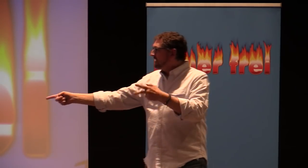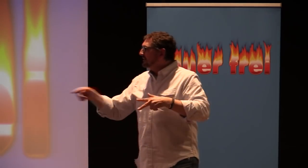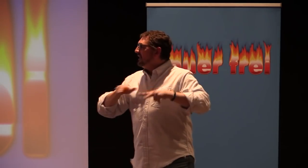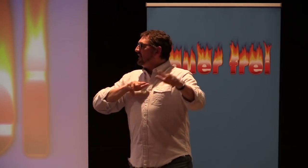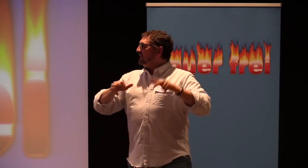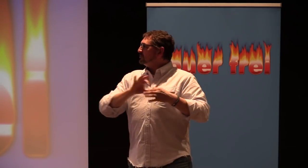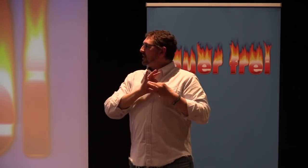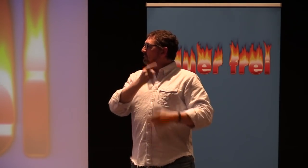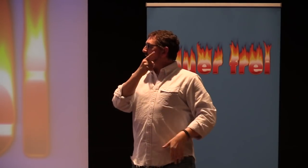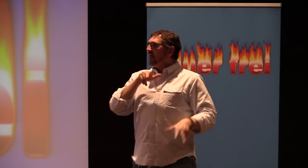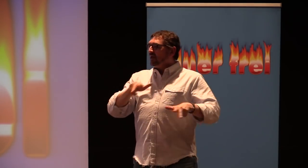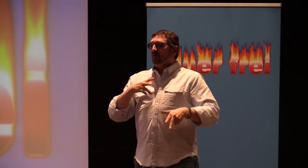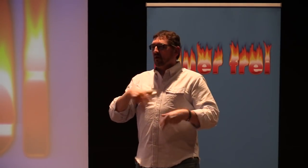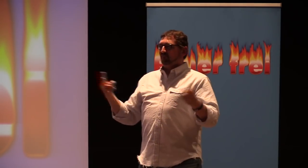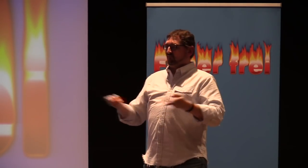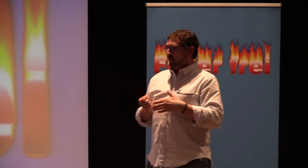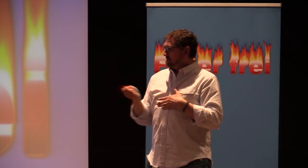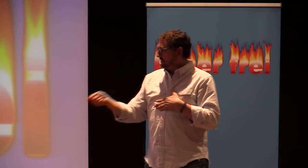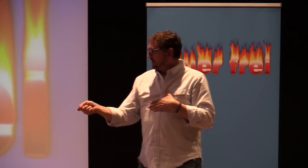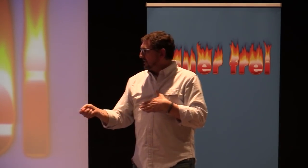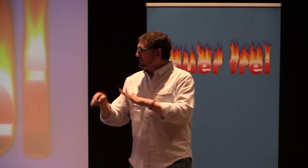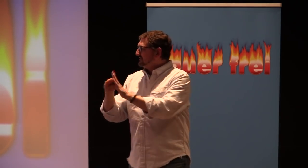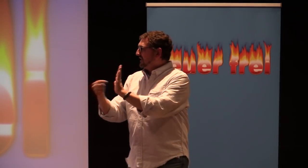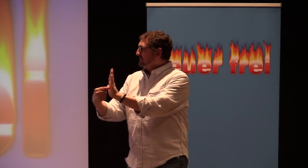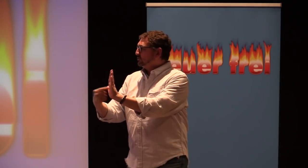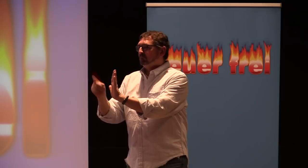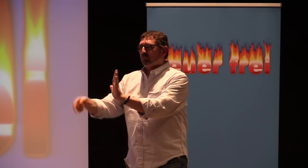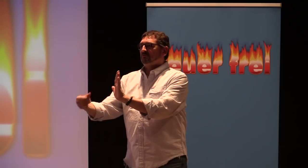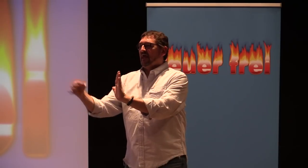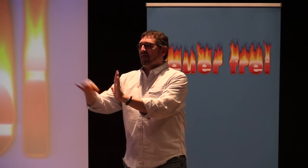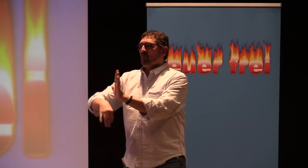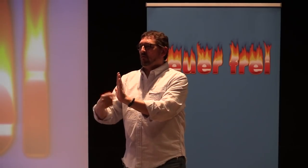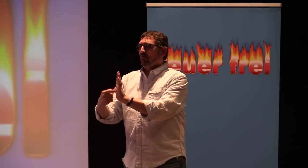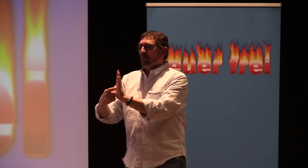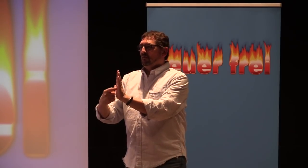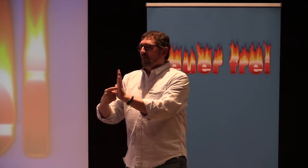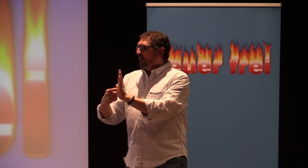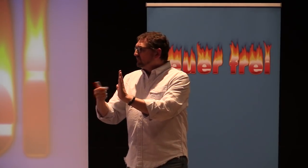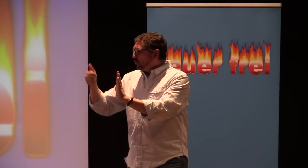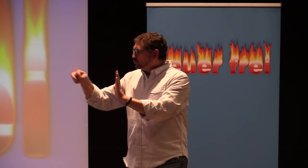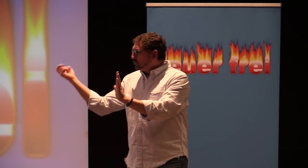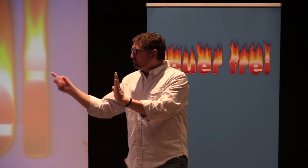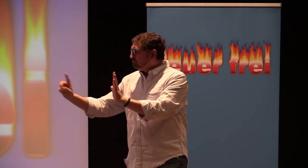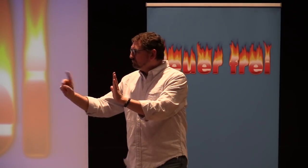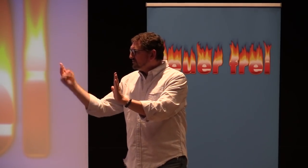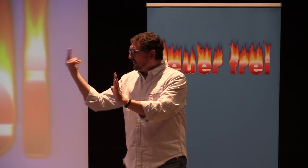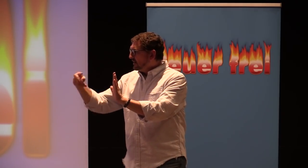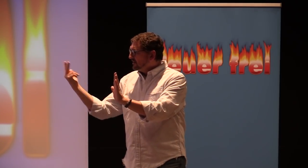Und Andreas sagte ja gerade auch, dass Satzungen ganz oft im Wege stehen, die dafür sorgen, dass finanzielle Zuschüsse